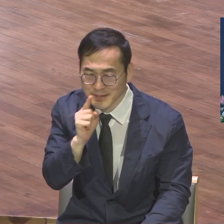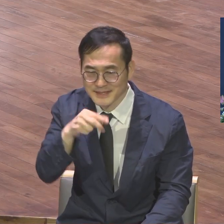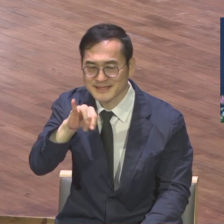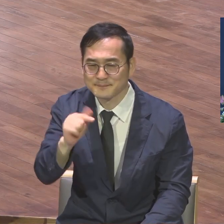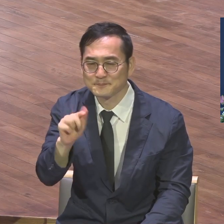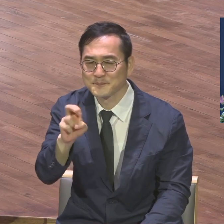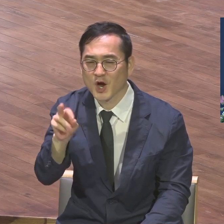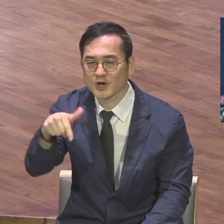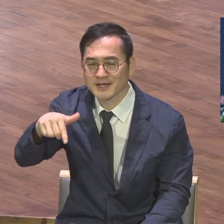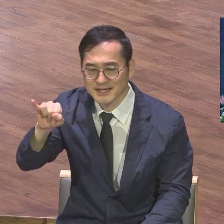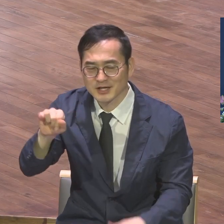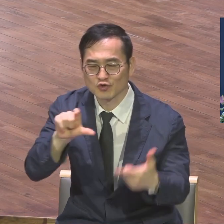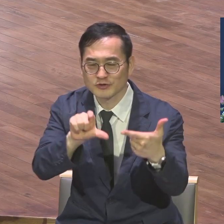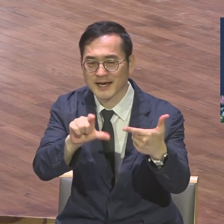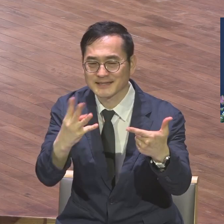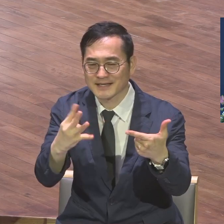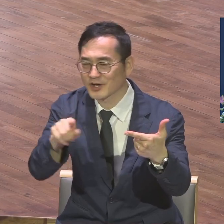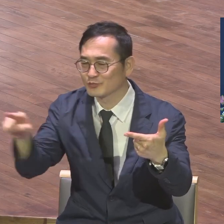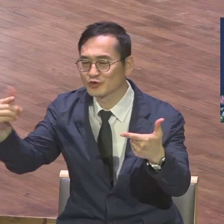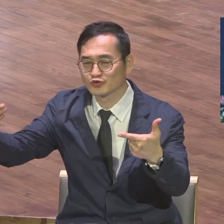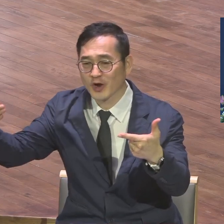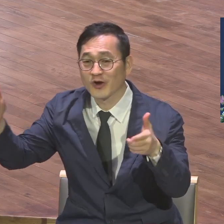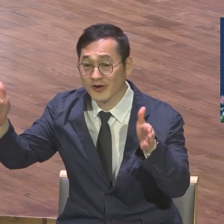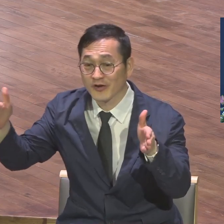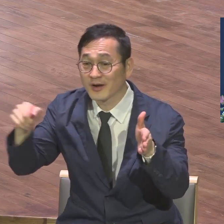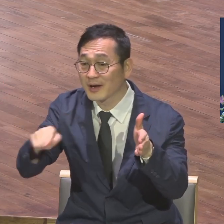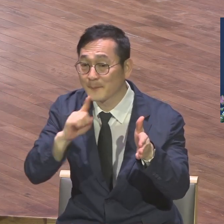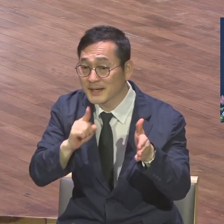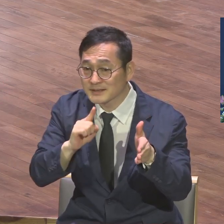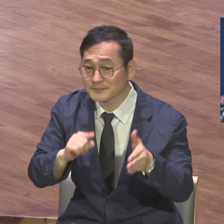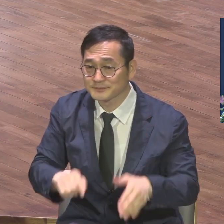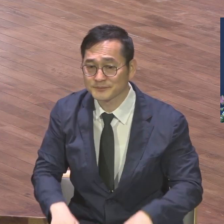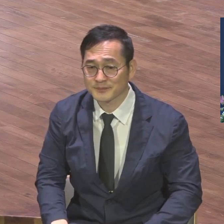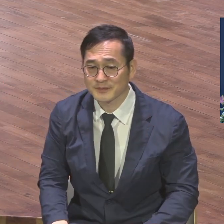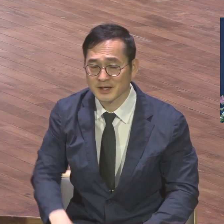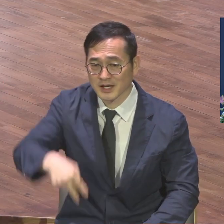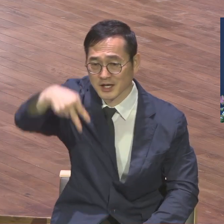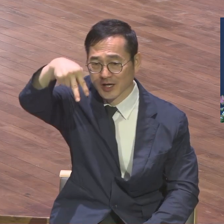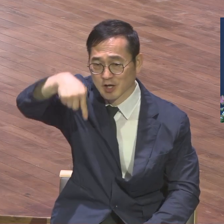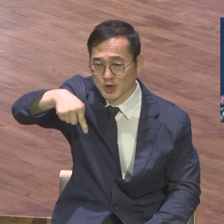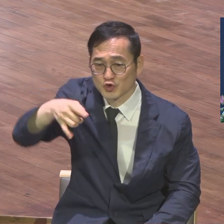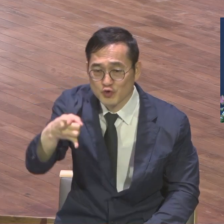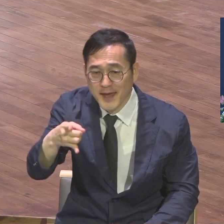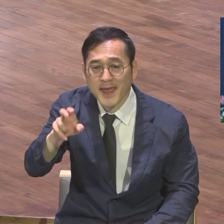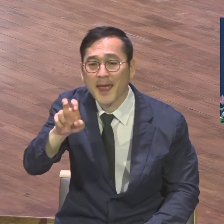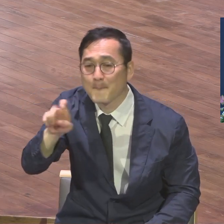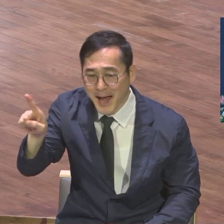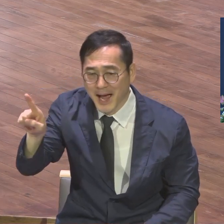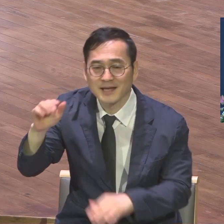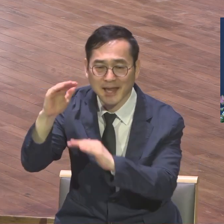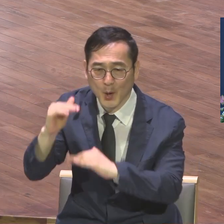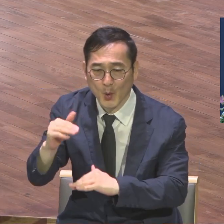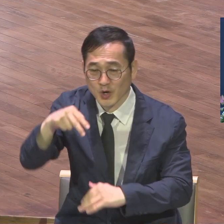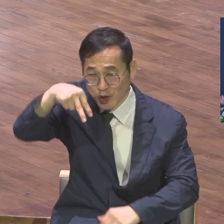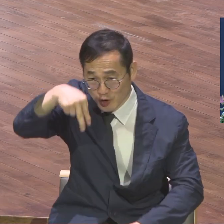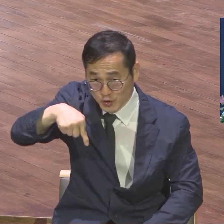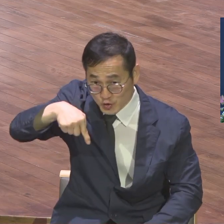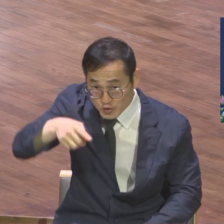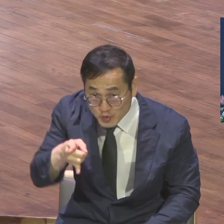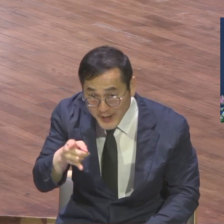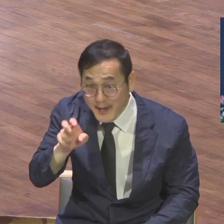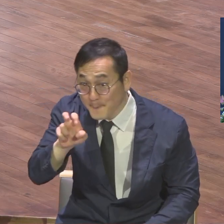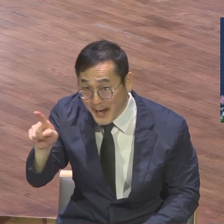6장 4절로 9절에 이 말씀에 나오는 쉐마의 내용이에요. 쉐마 이 말은 들으라, 이 말